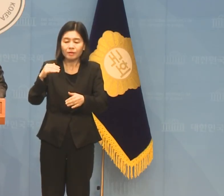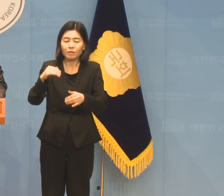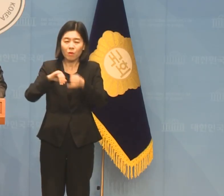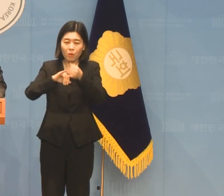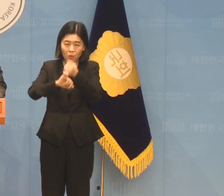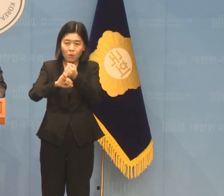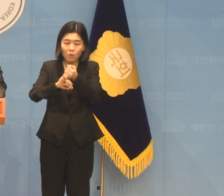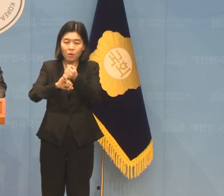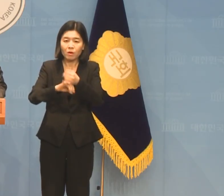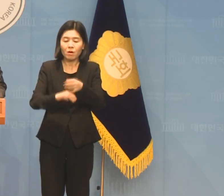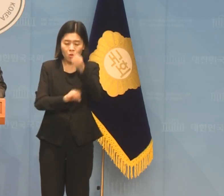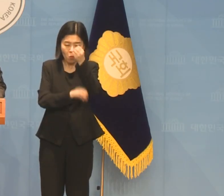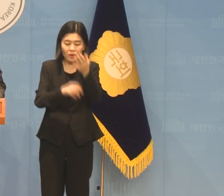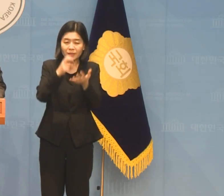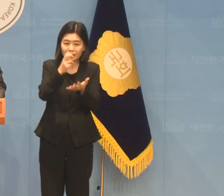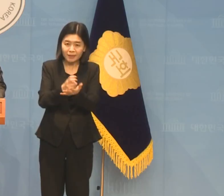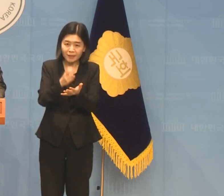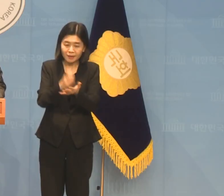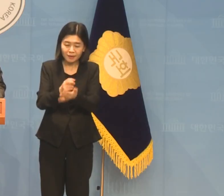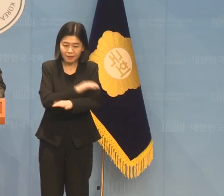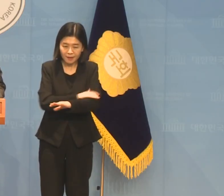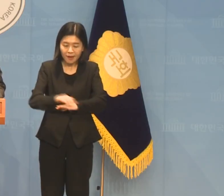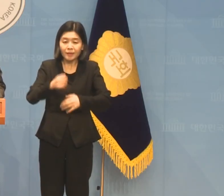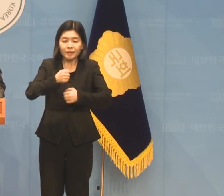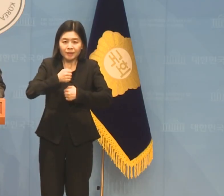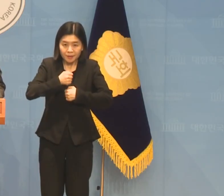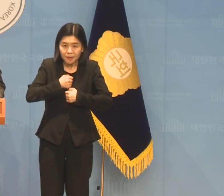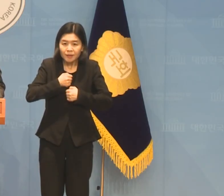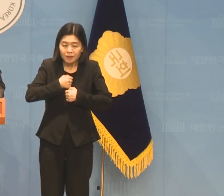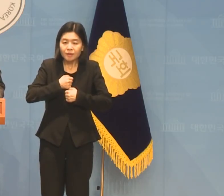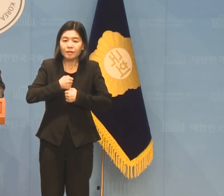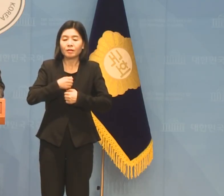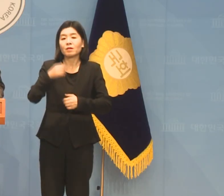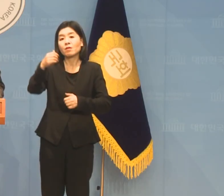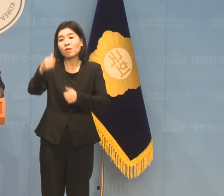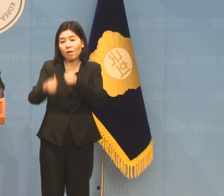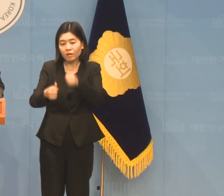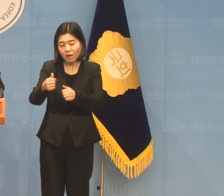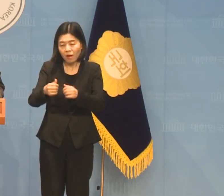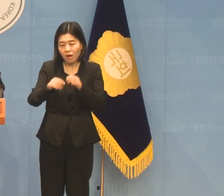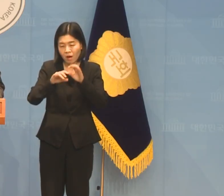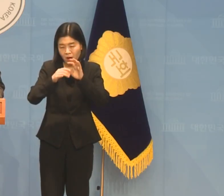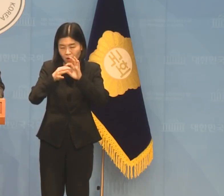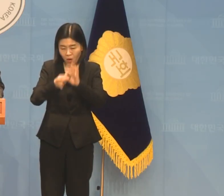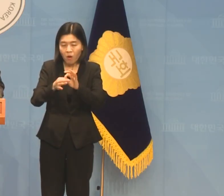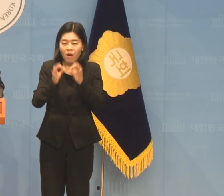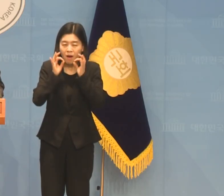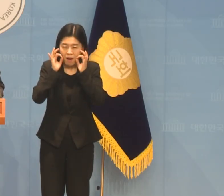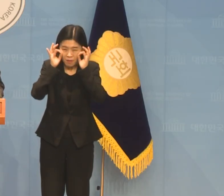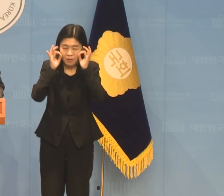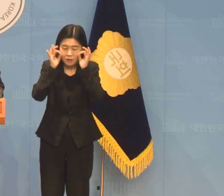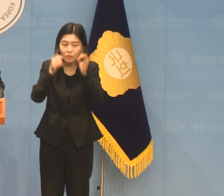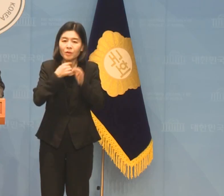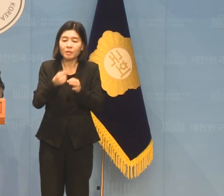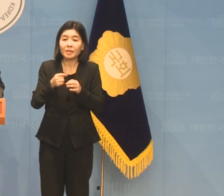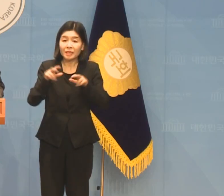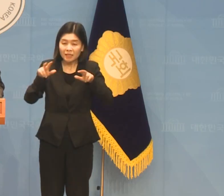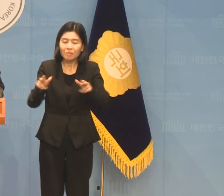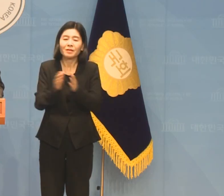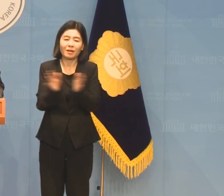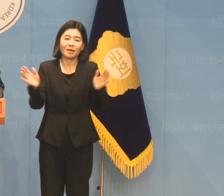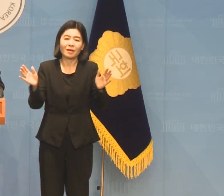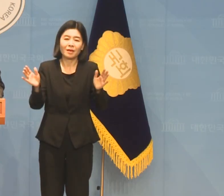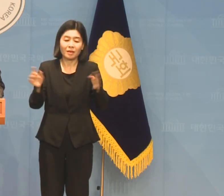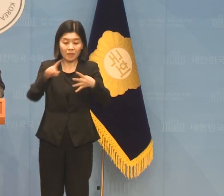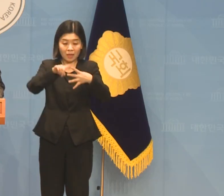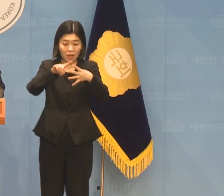올바른 원칙을 지켜가는 대선 경쟁이 되기를 간곡한 마음으로 바랍니다. 아직 늦지 않았습니다.